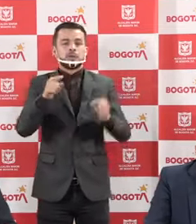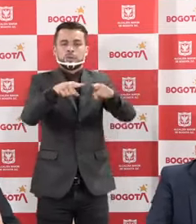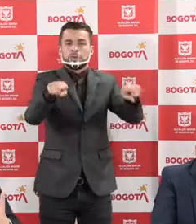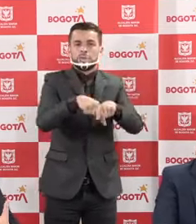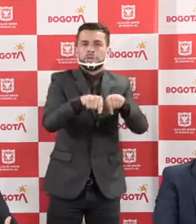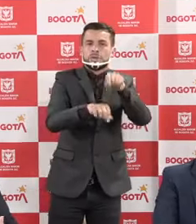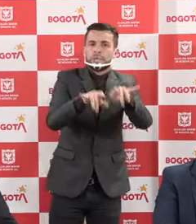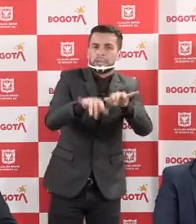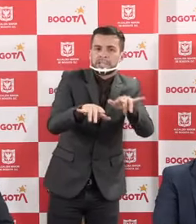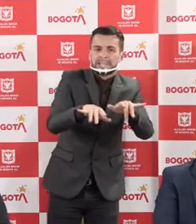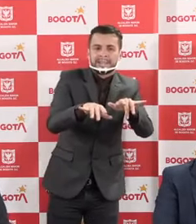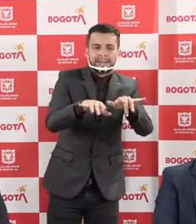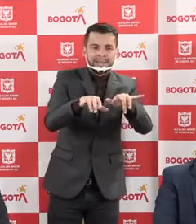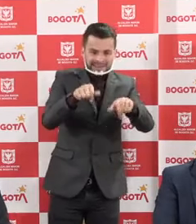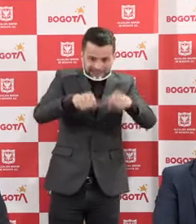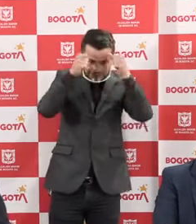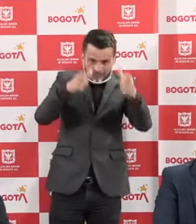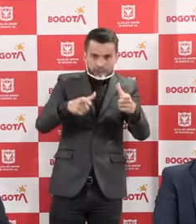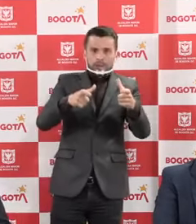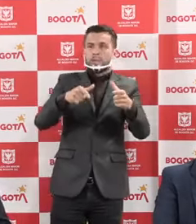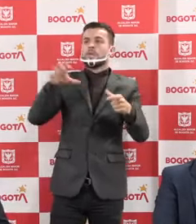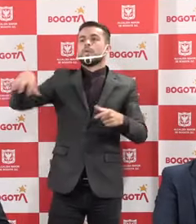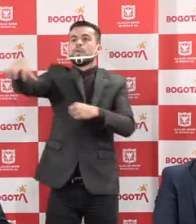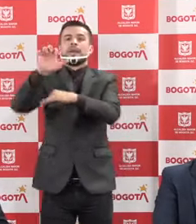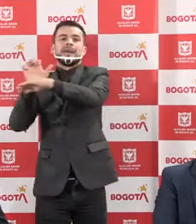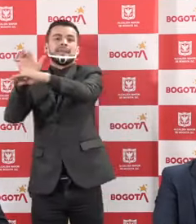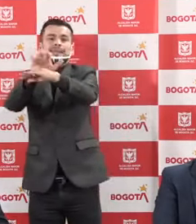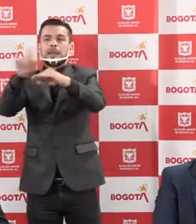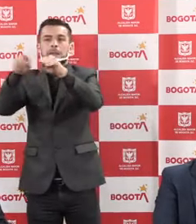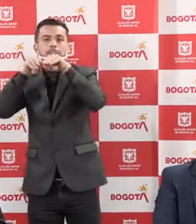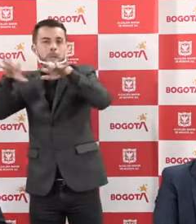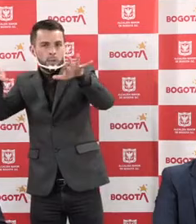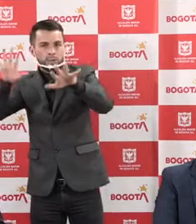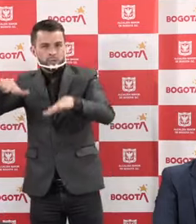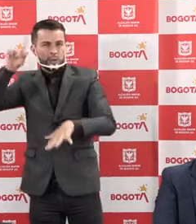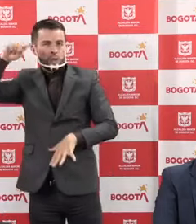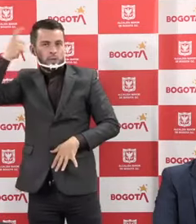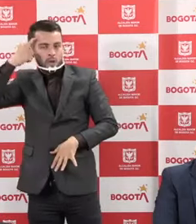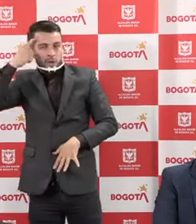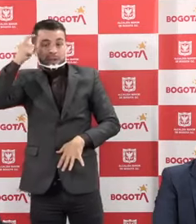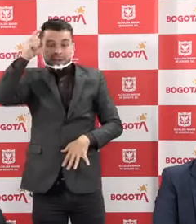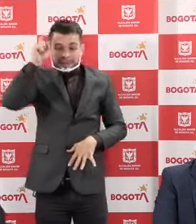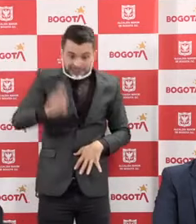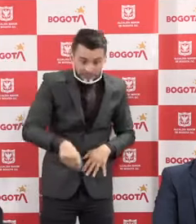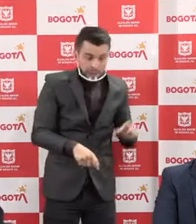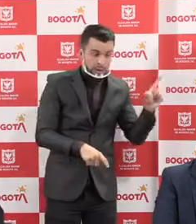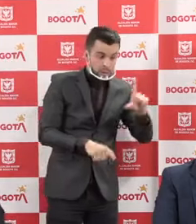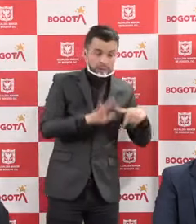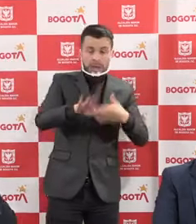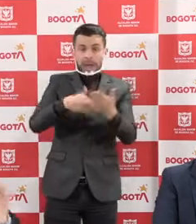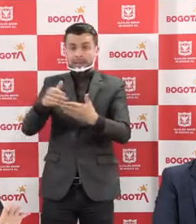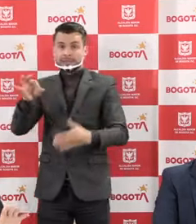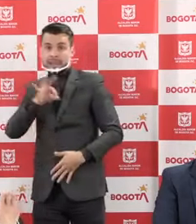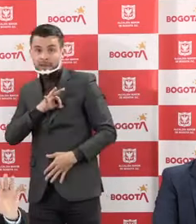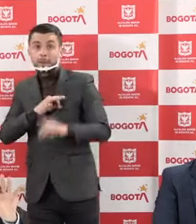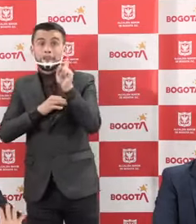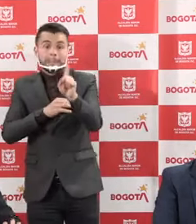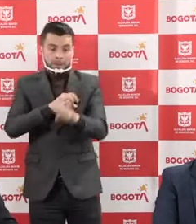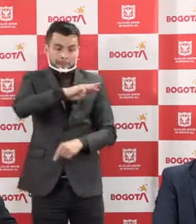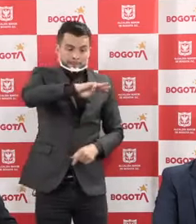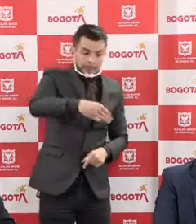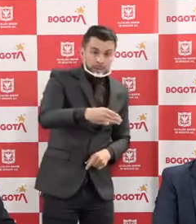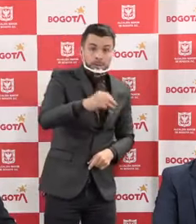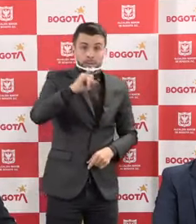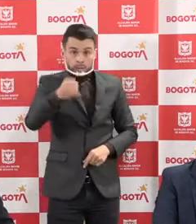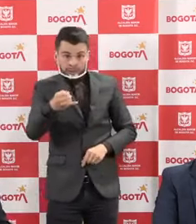el estado incluyendo las entidades públicas debemos los días miércoles y jueves trabajar en todos desde casa trabajar